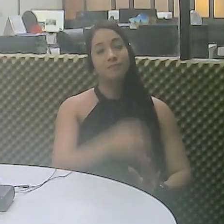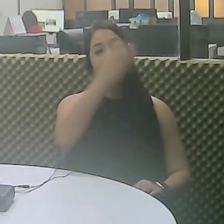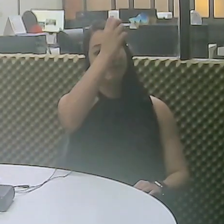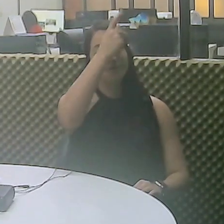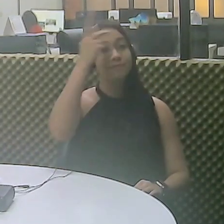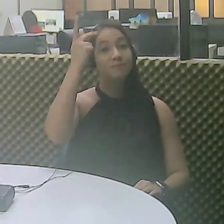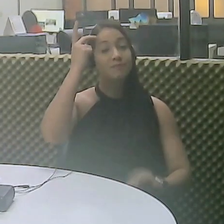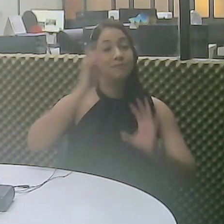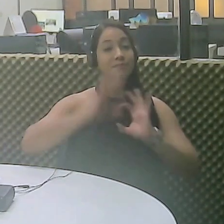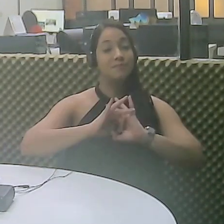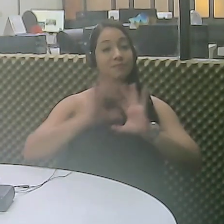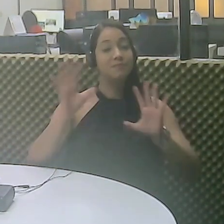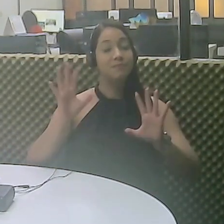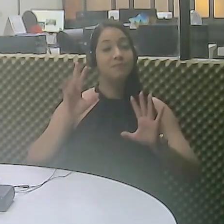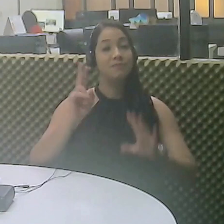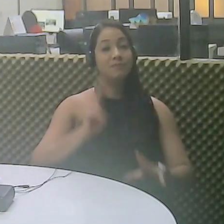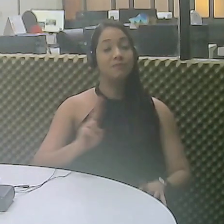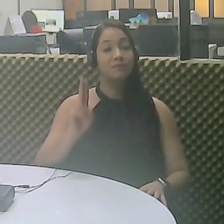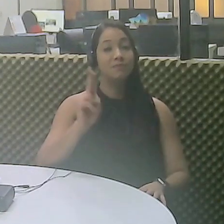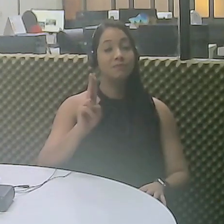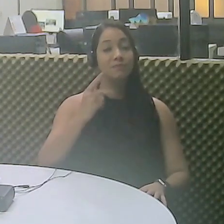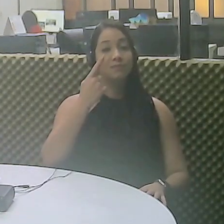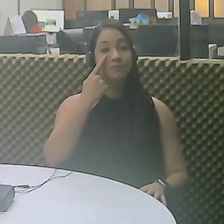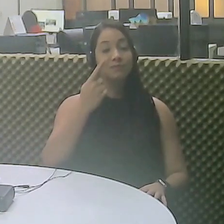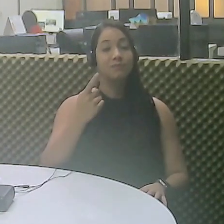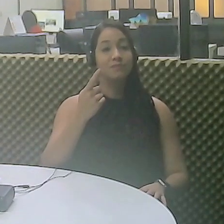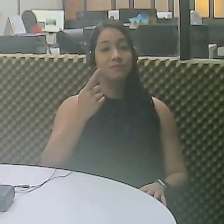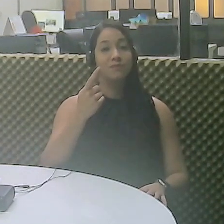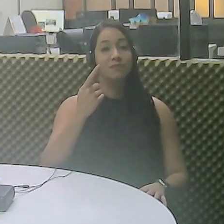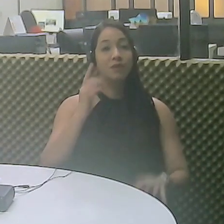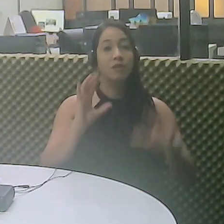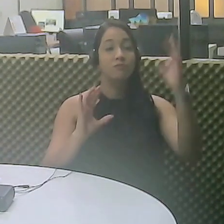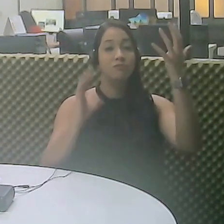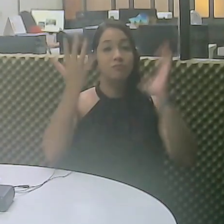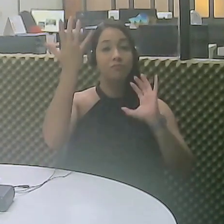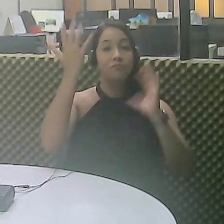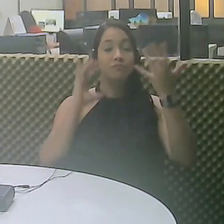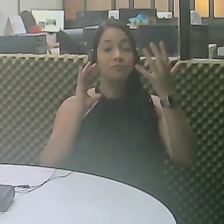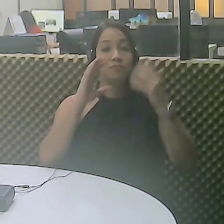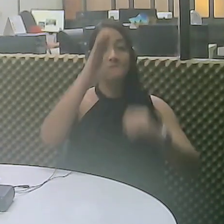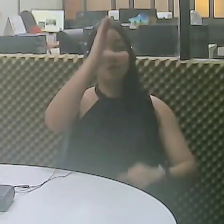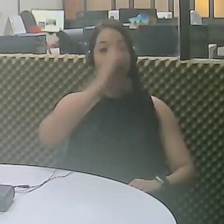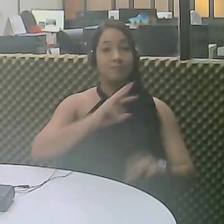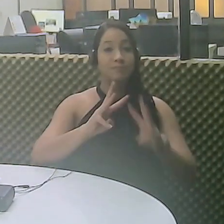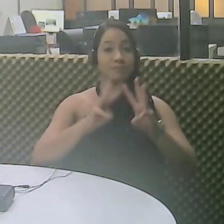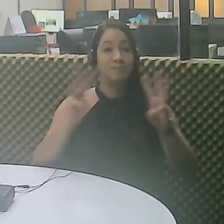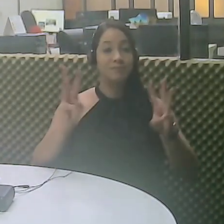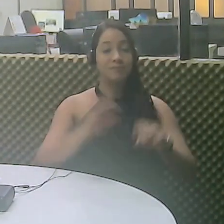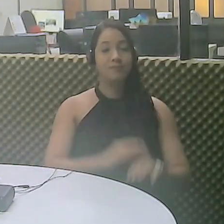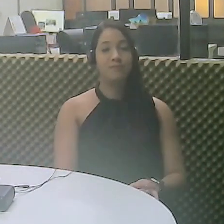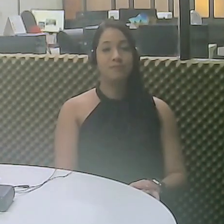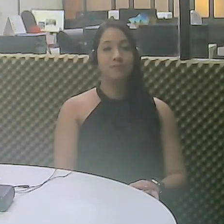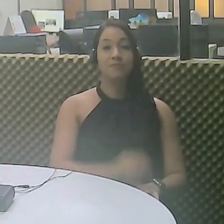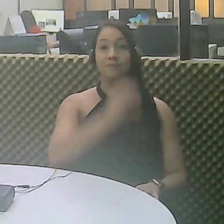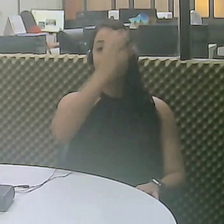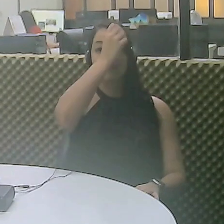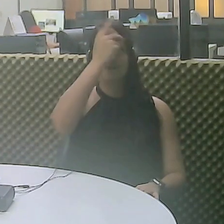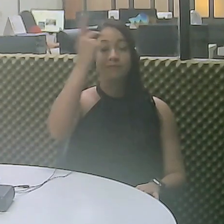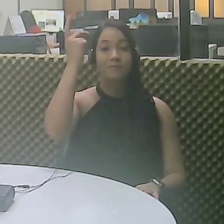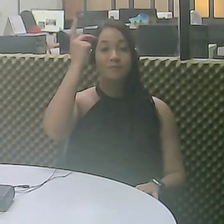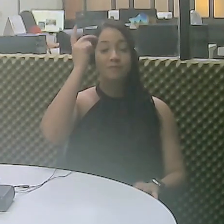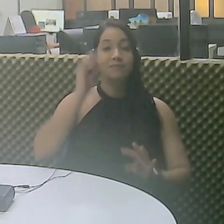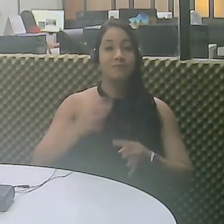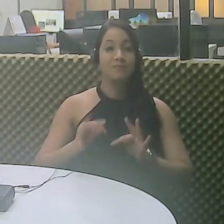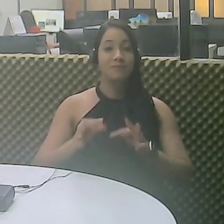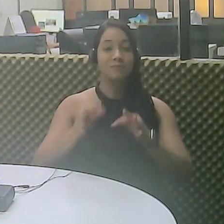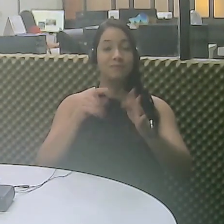Prefeitura disponibiliza ferramenta para consulta de medição do tempo no portal Cidadão. A Prefeitura aprimora a